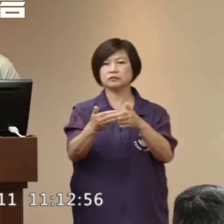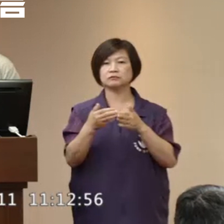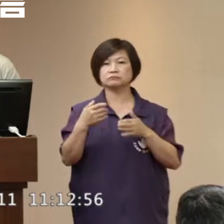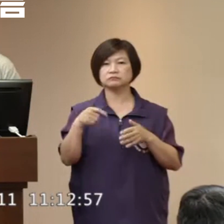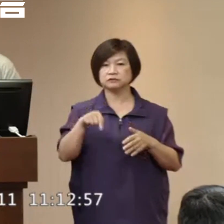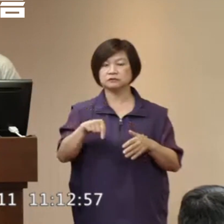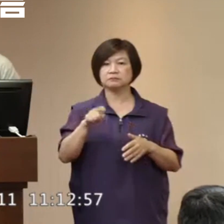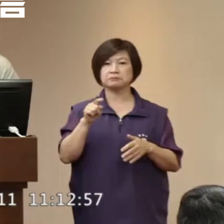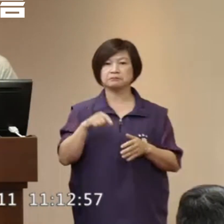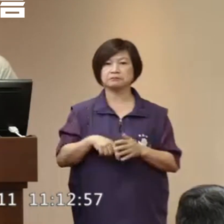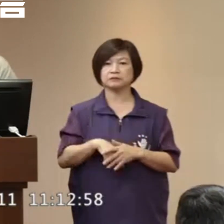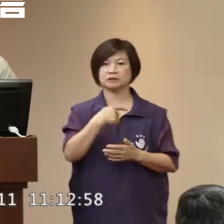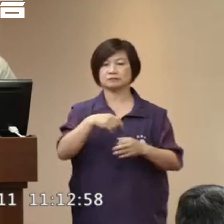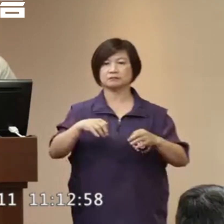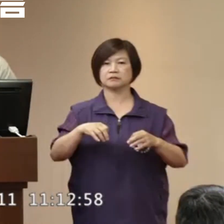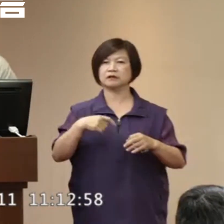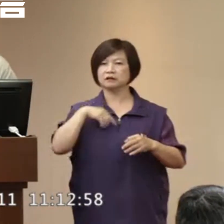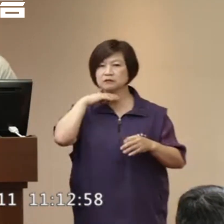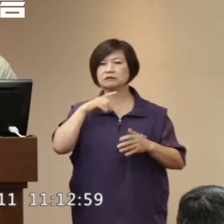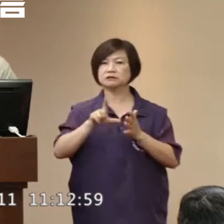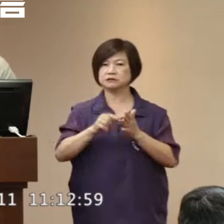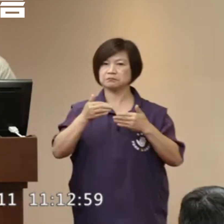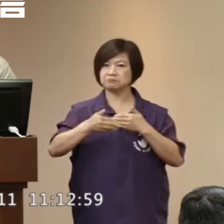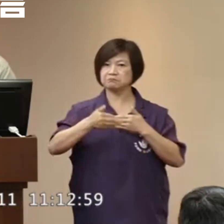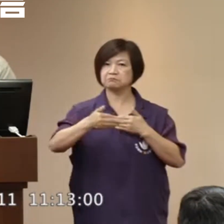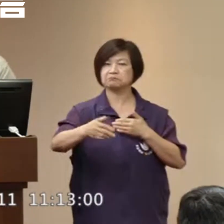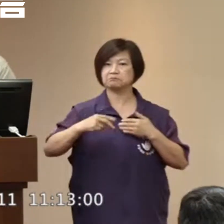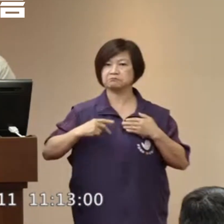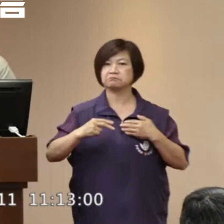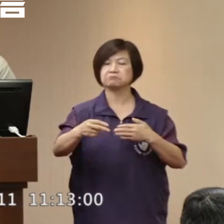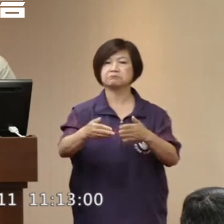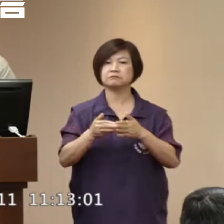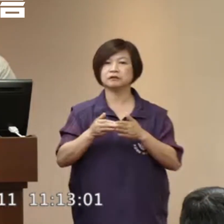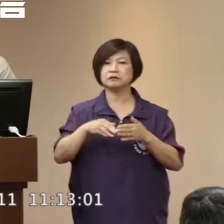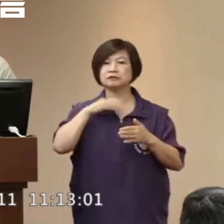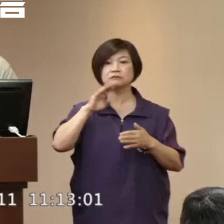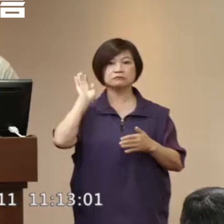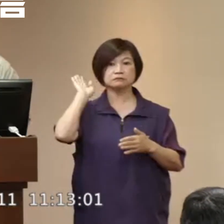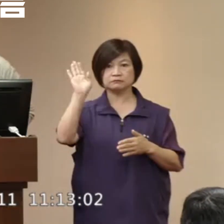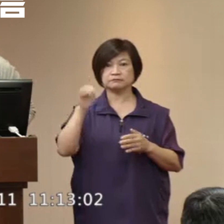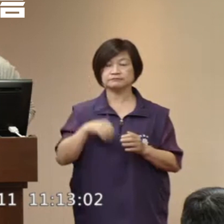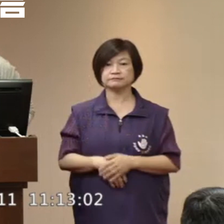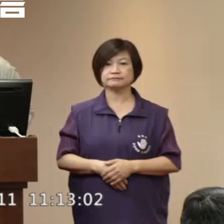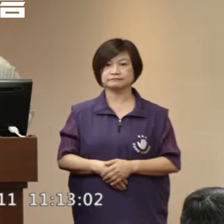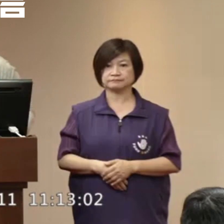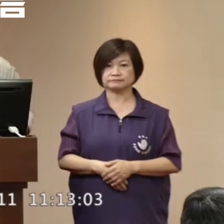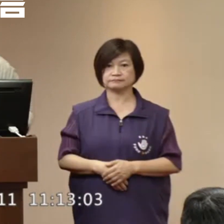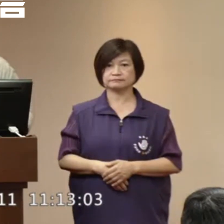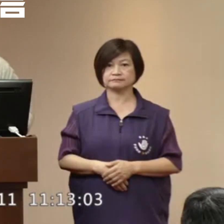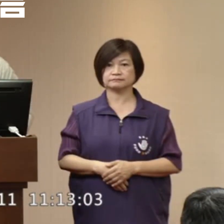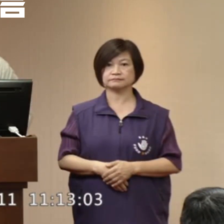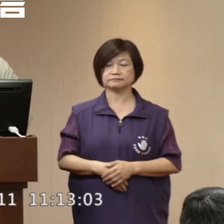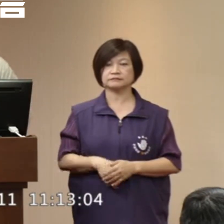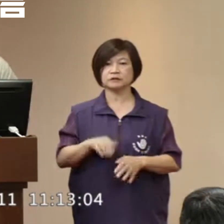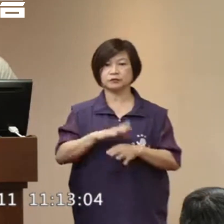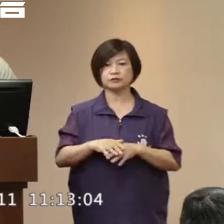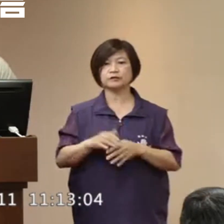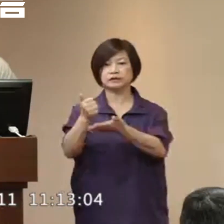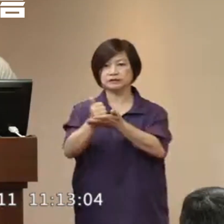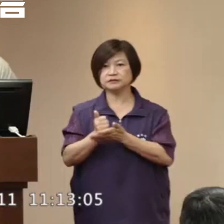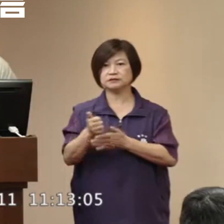须历经一段的一个过程哈。那后续呢，我们会来找相关